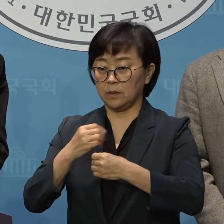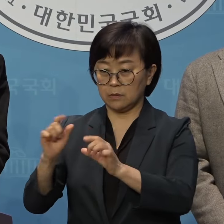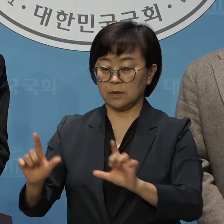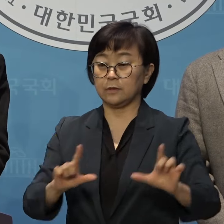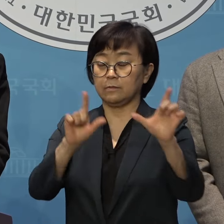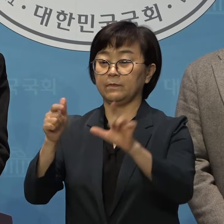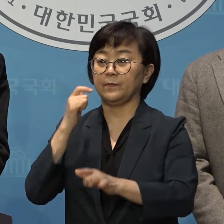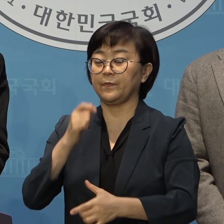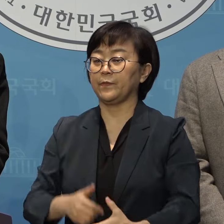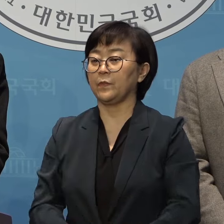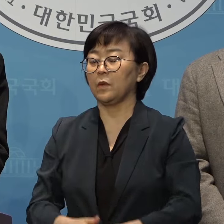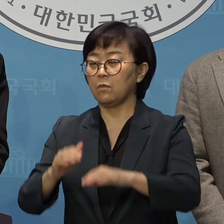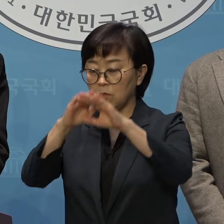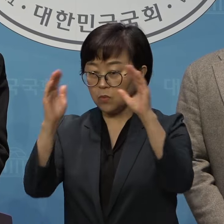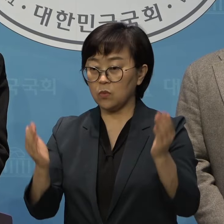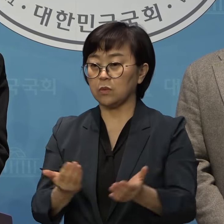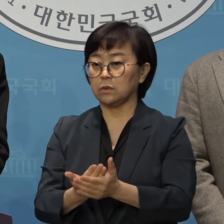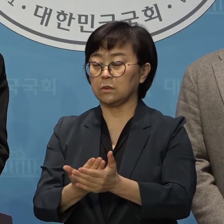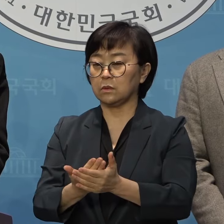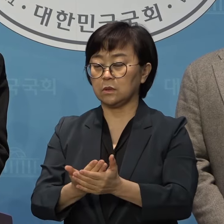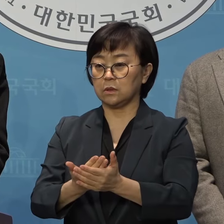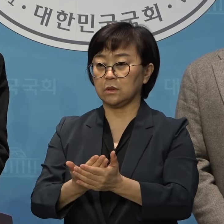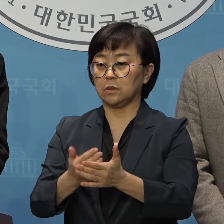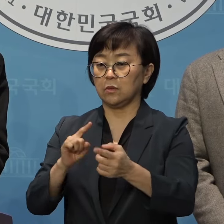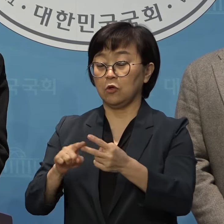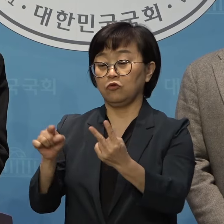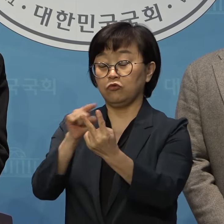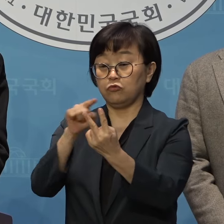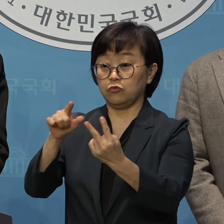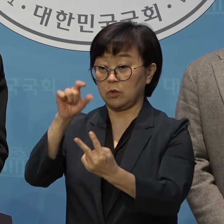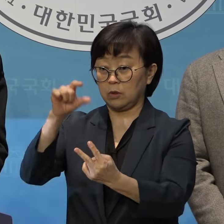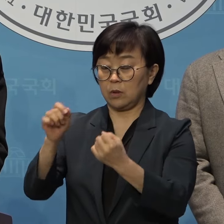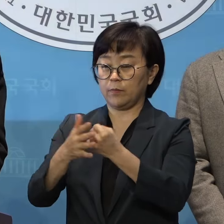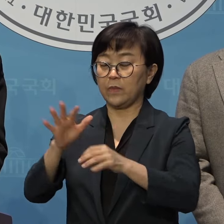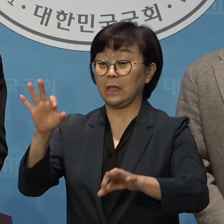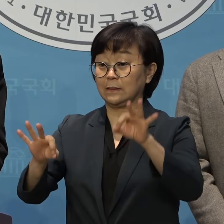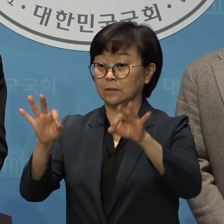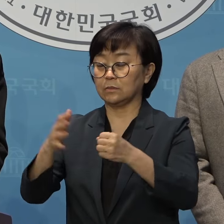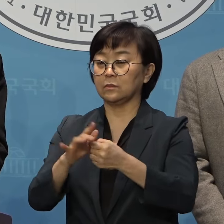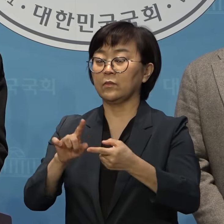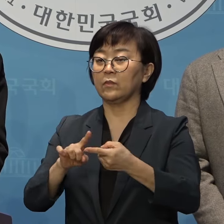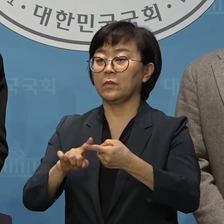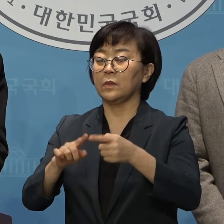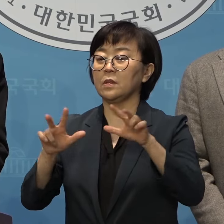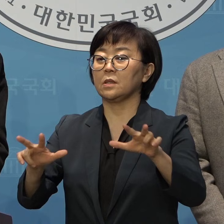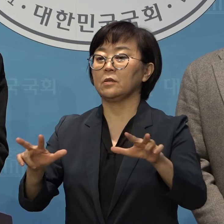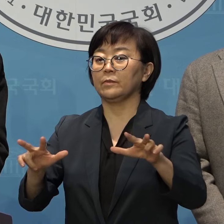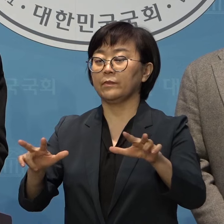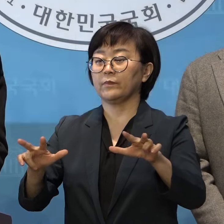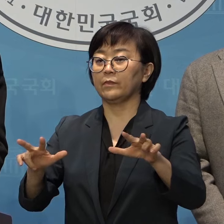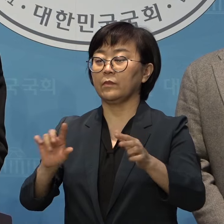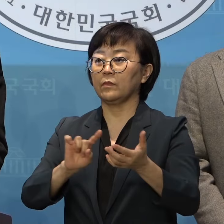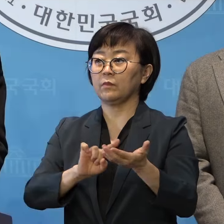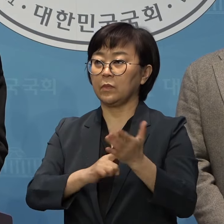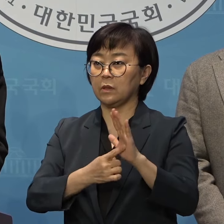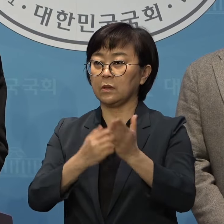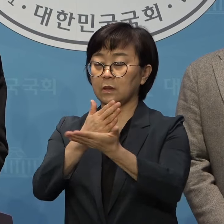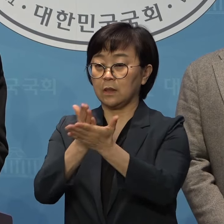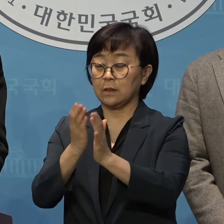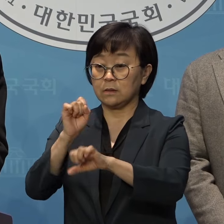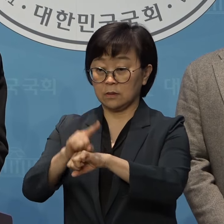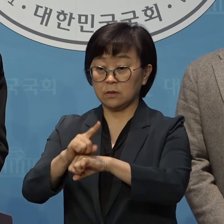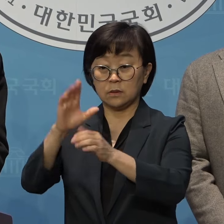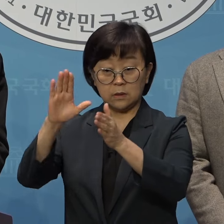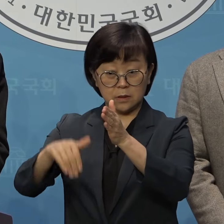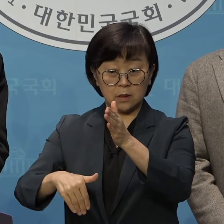없습니다. 모든 것을 흑백의 양자택일로 몰아가는 양극 정치는 지금 전개되는 다양성의